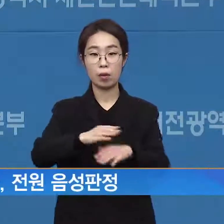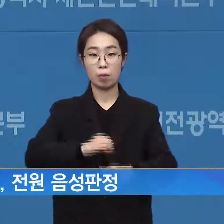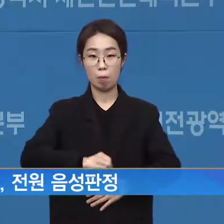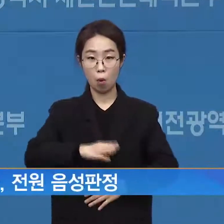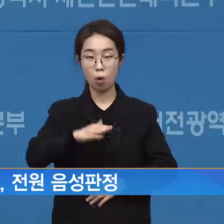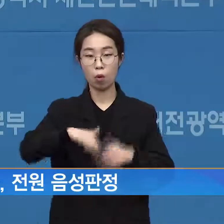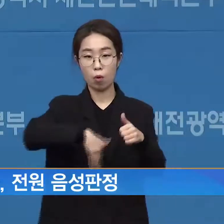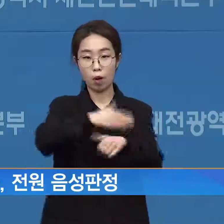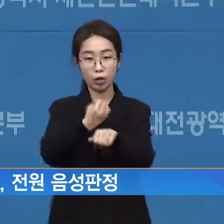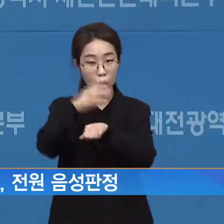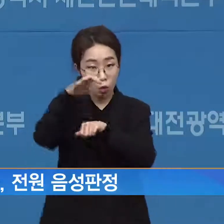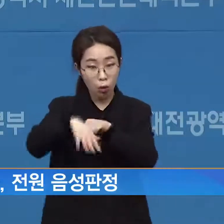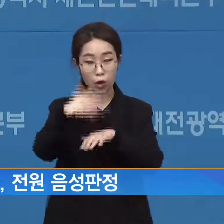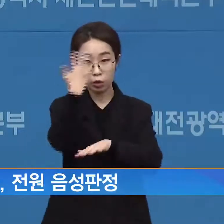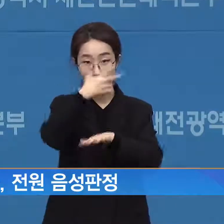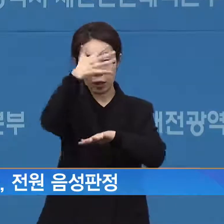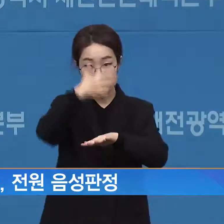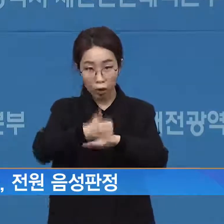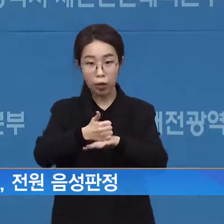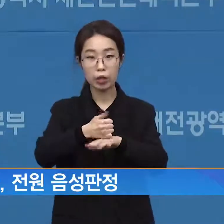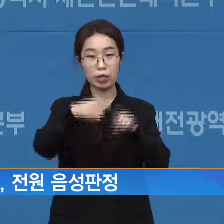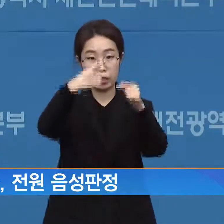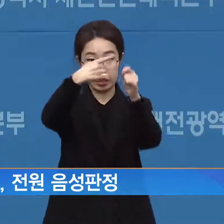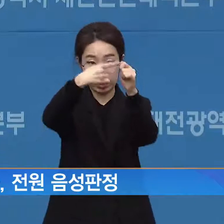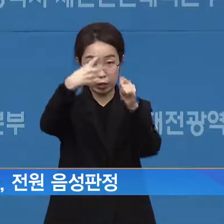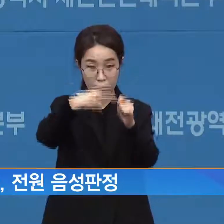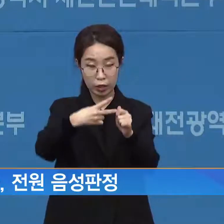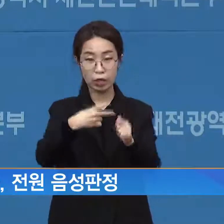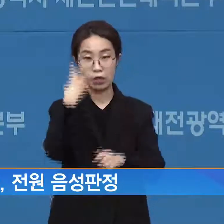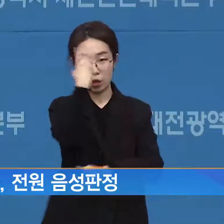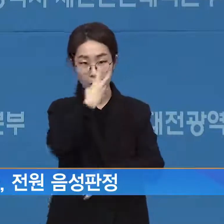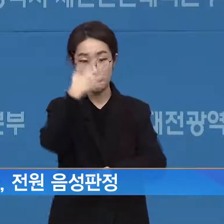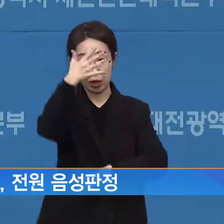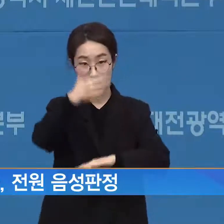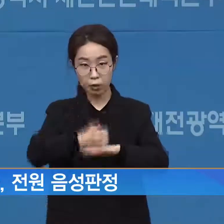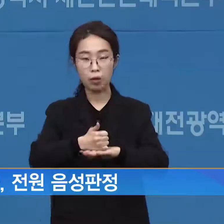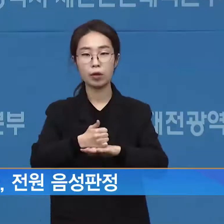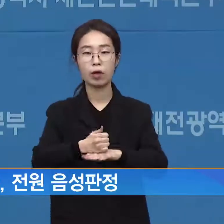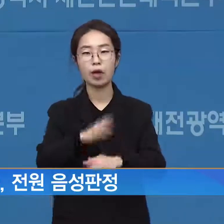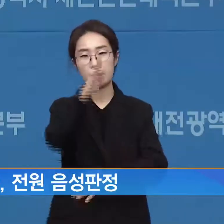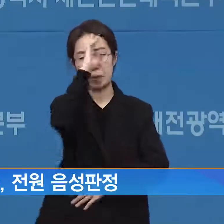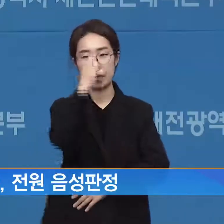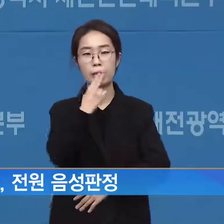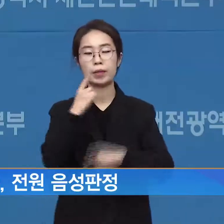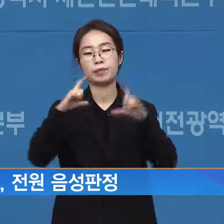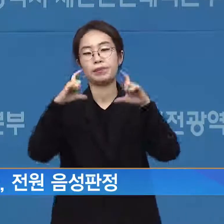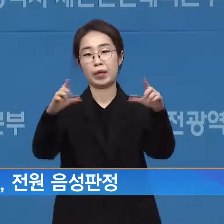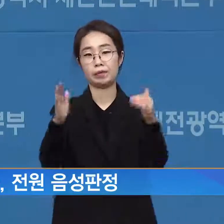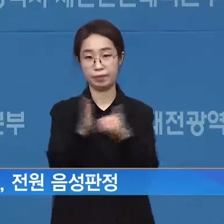대전보건환경연구원의 검사 결과 두 차례 모두 전원 음성 판정을 받았습니다.